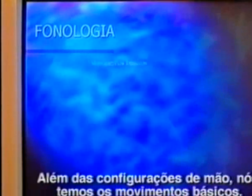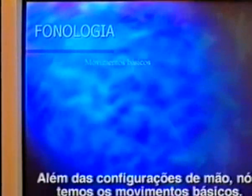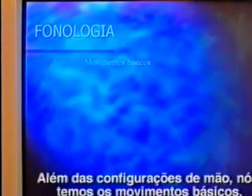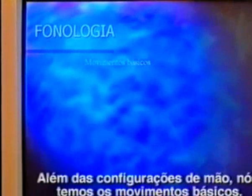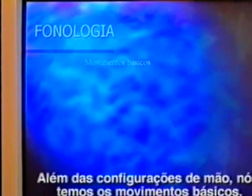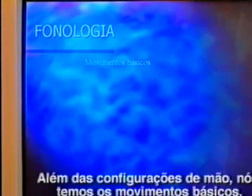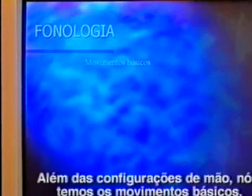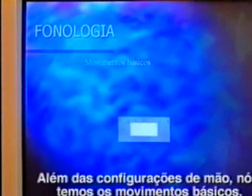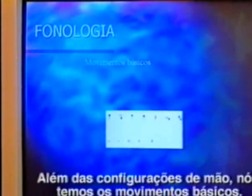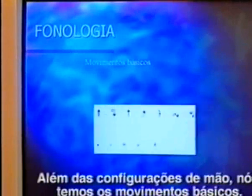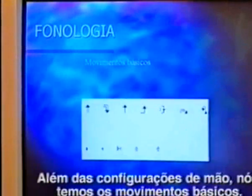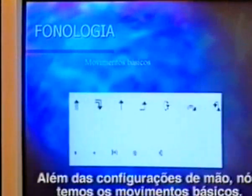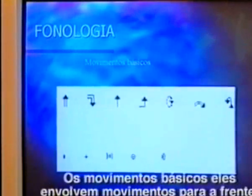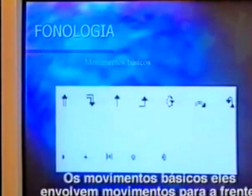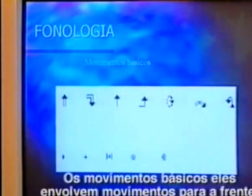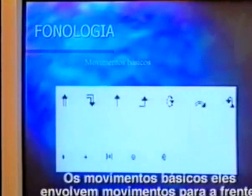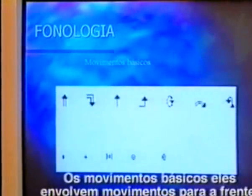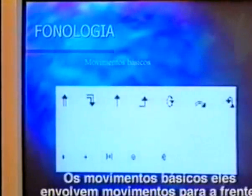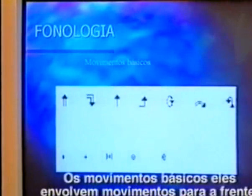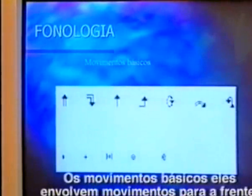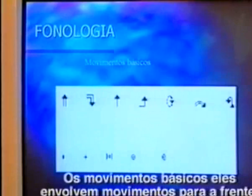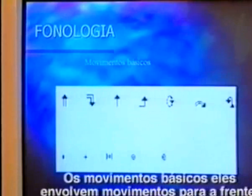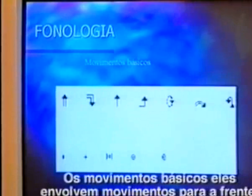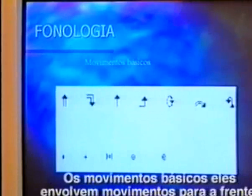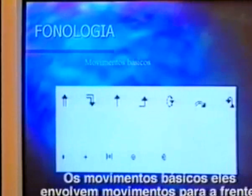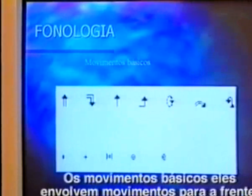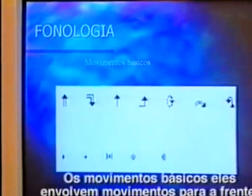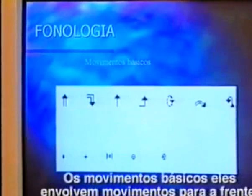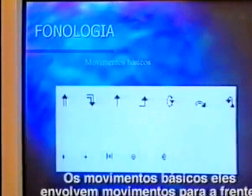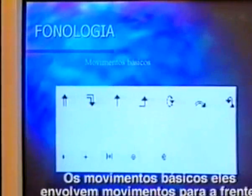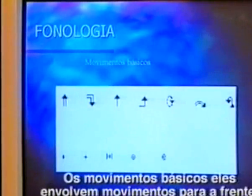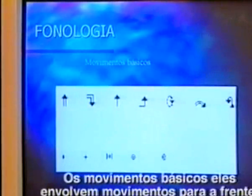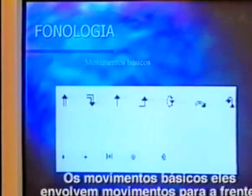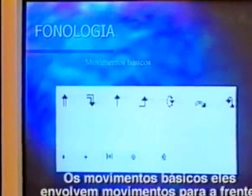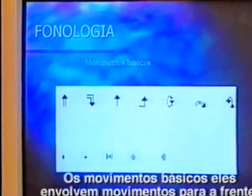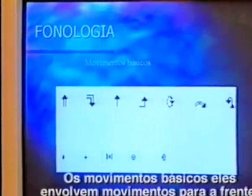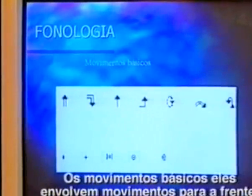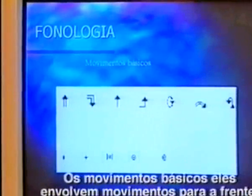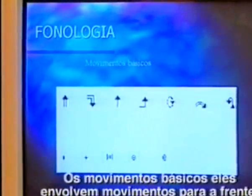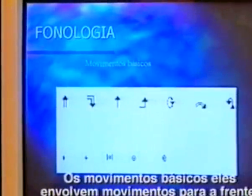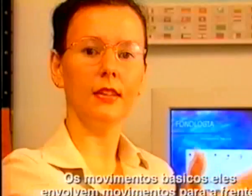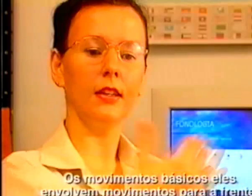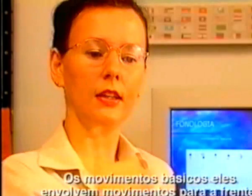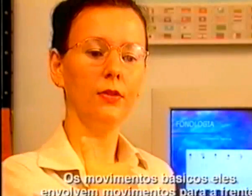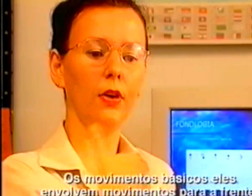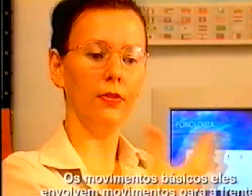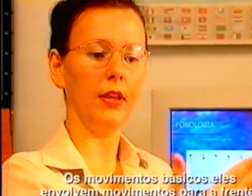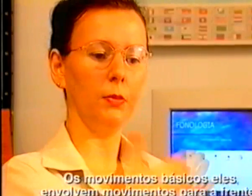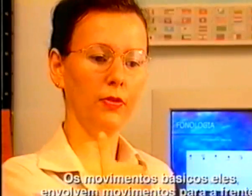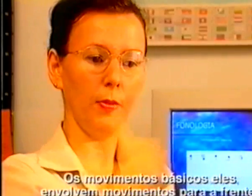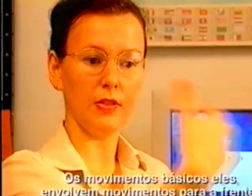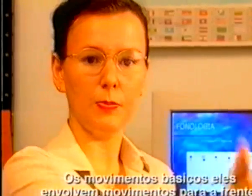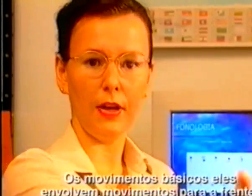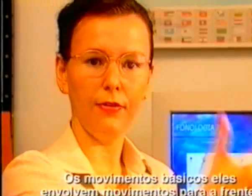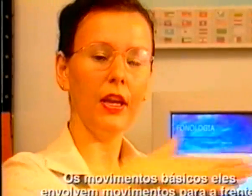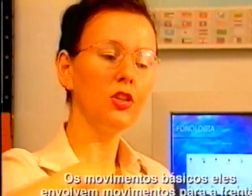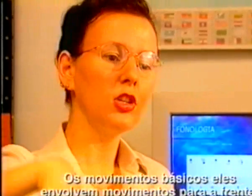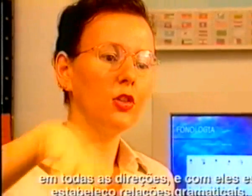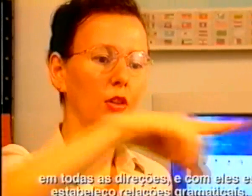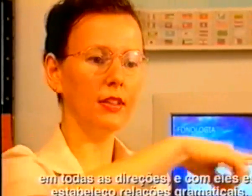os movimentos básicos. Os movimentos básicos, eles envolvem movimentos para frente em